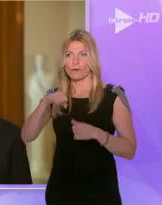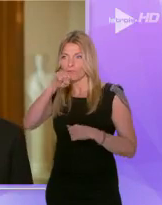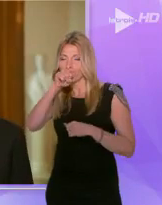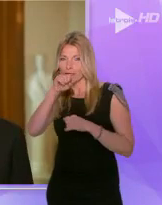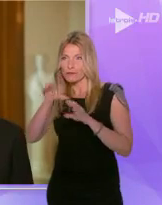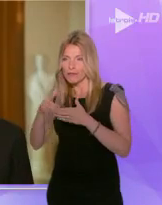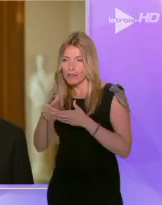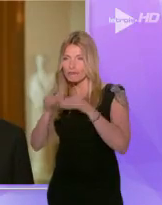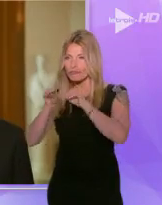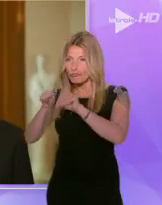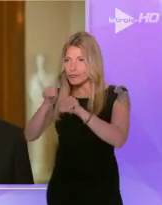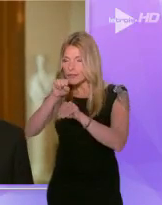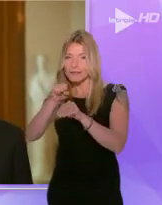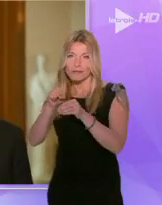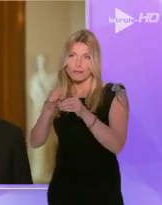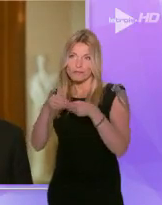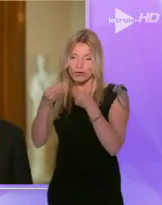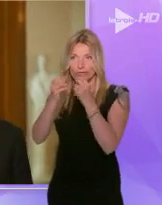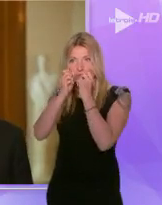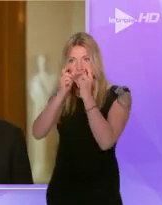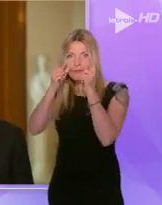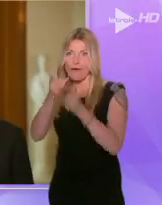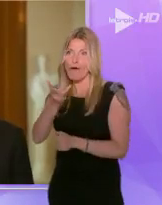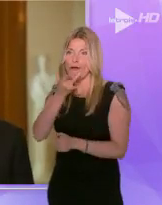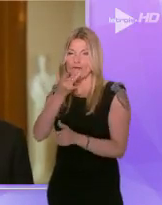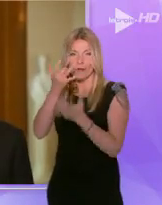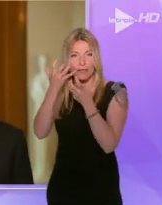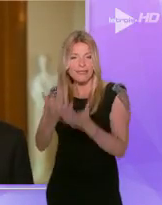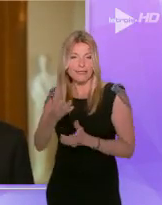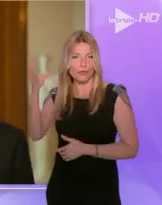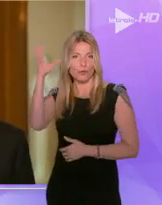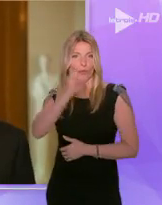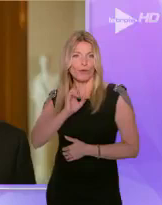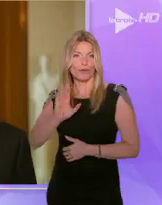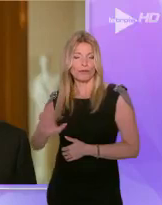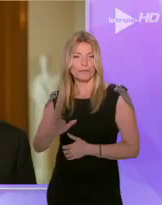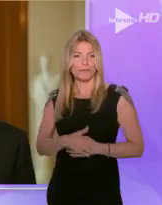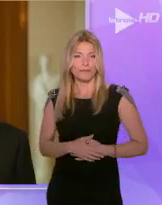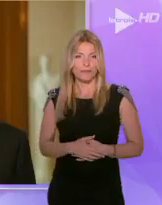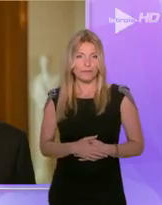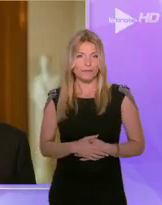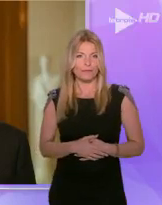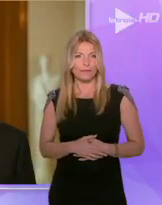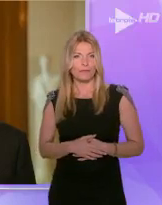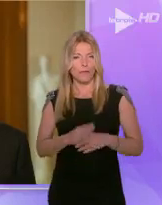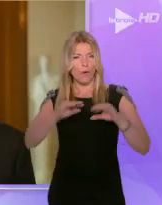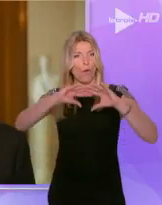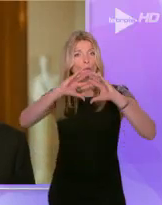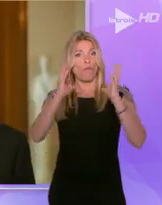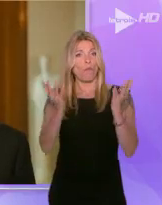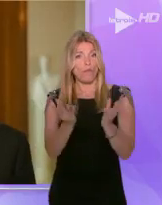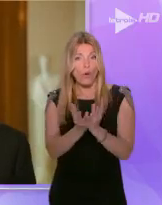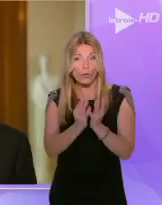passionnés qui éveillent chez leurs élèves le désir de comprendre. Dans un monde qui évolue à un